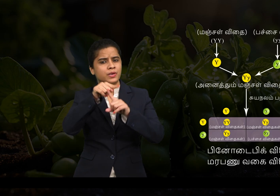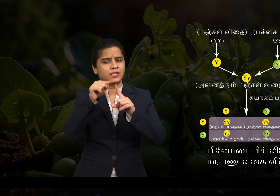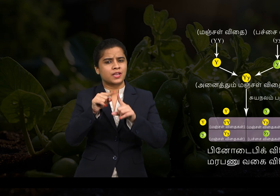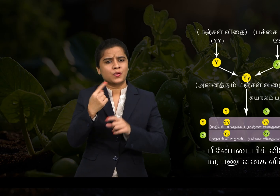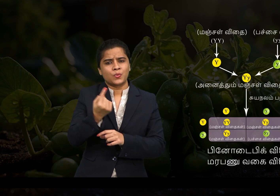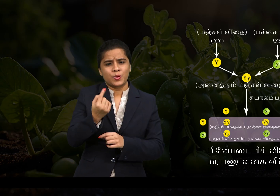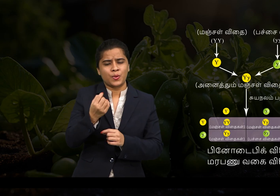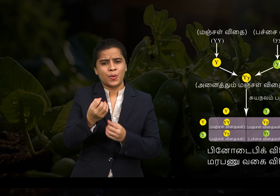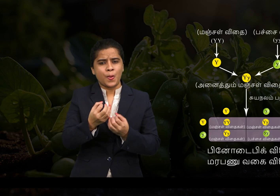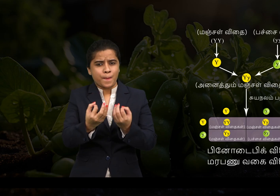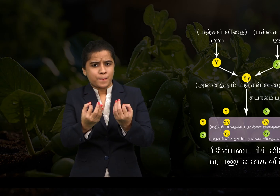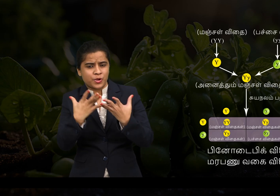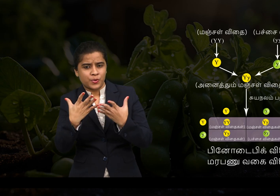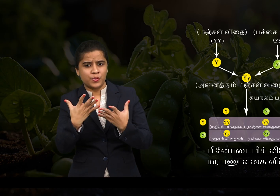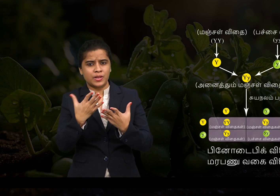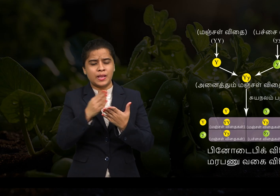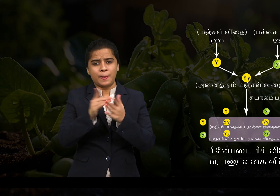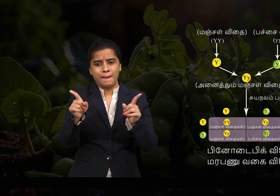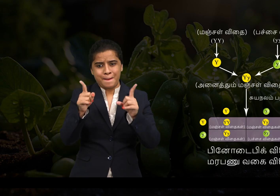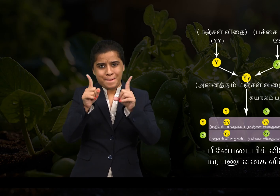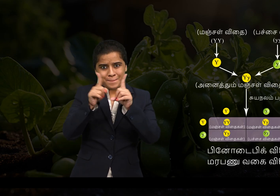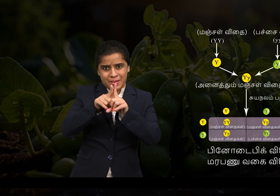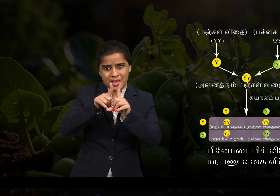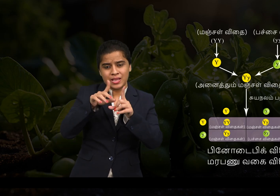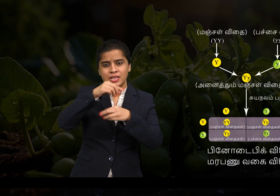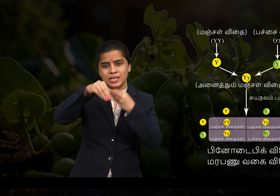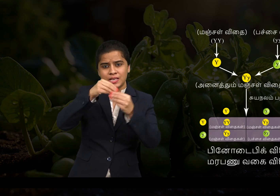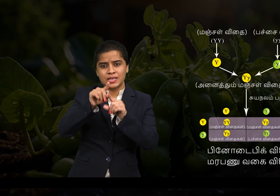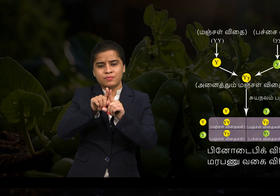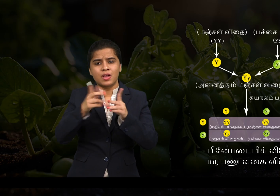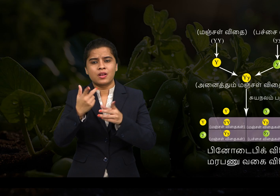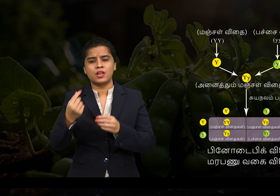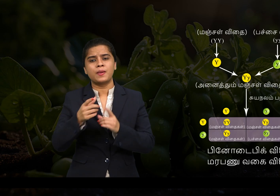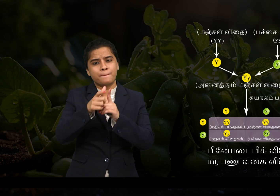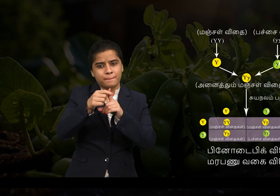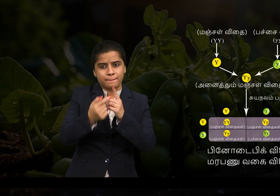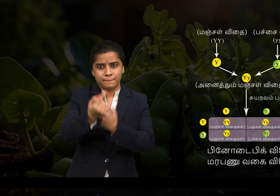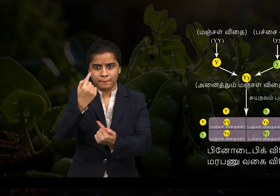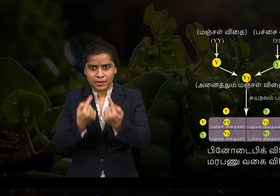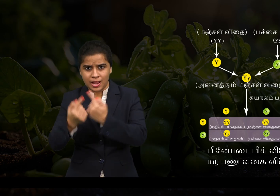செடிகளில் 25% மட்டுமே மஞ்சள் விதைகளை உற்பத்தி செய்கிறது.